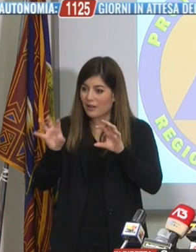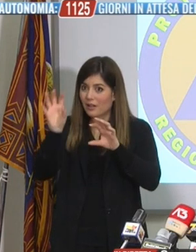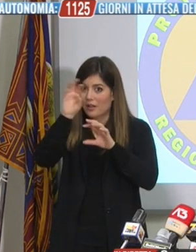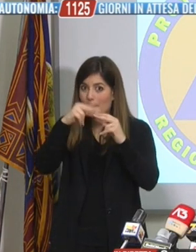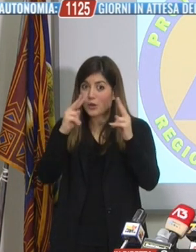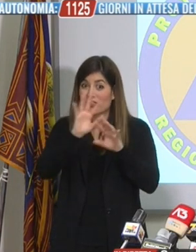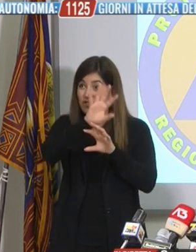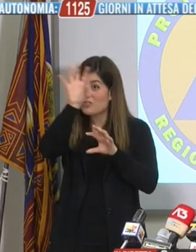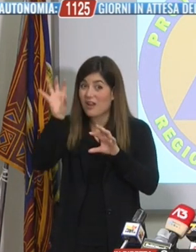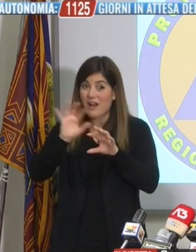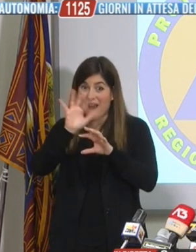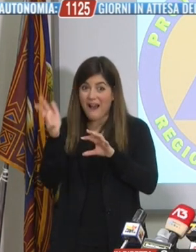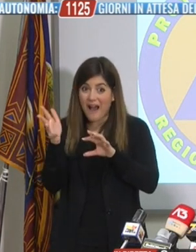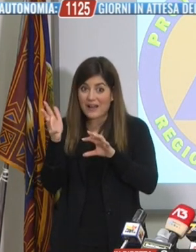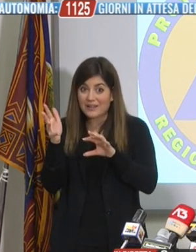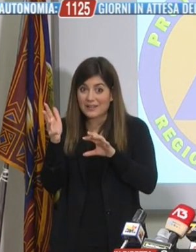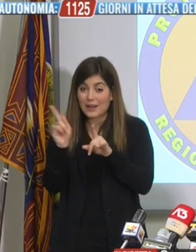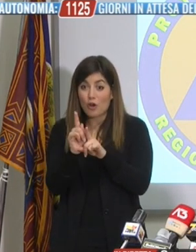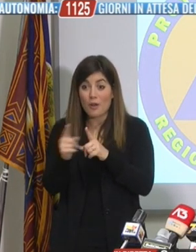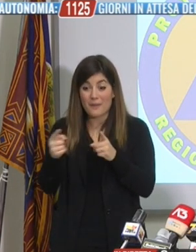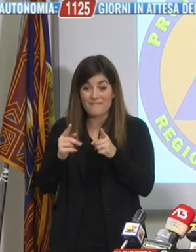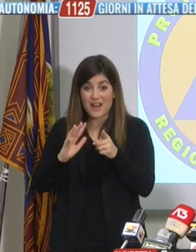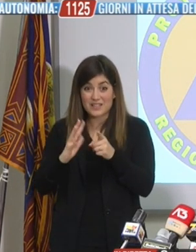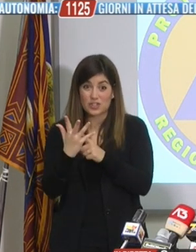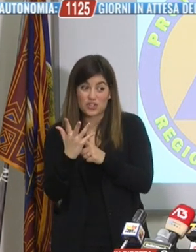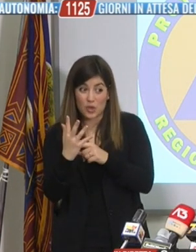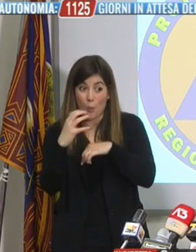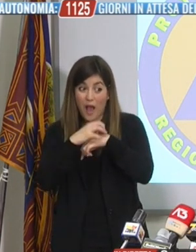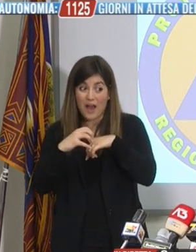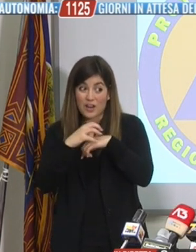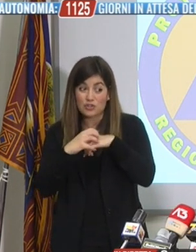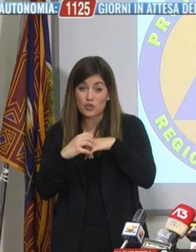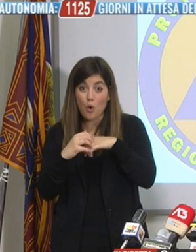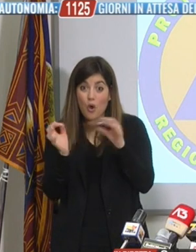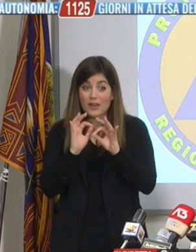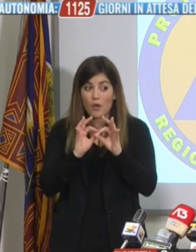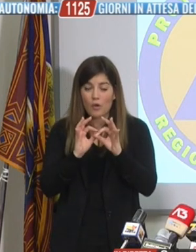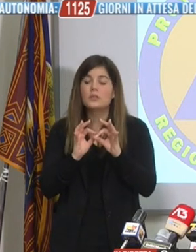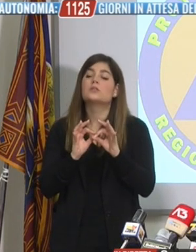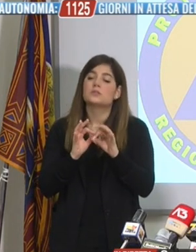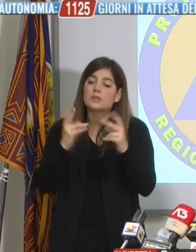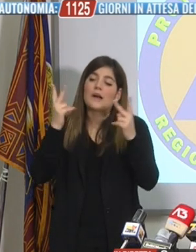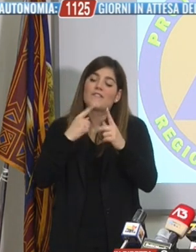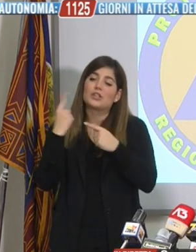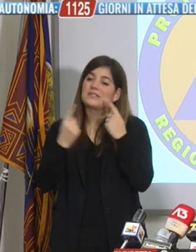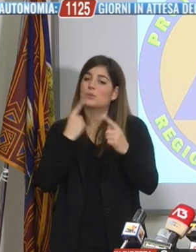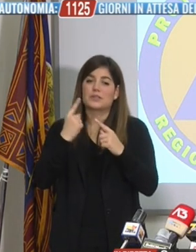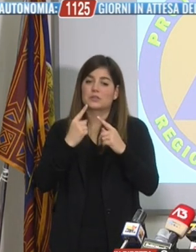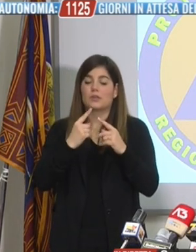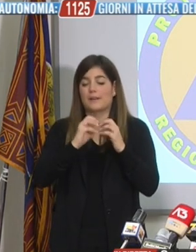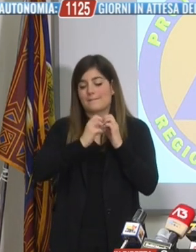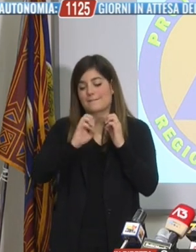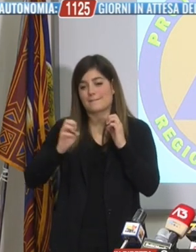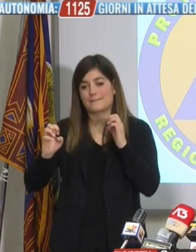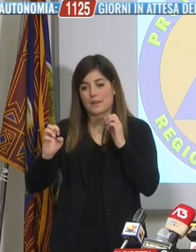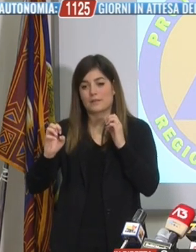fascia 5 oppure se avete già cominciato a mettervi in preallerta? Ma è variegata la situazione, però devo